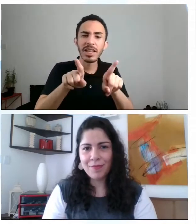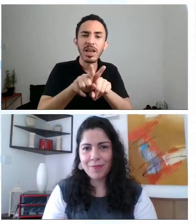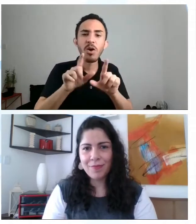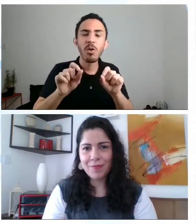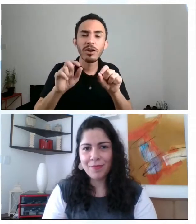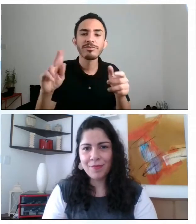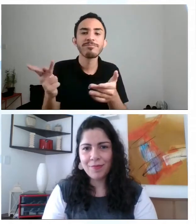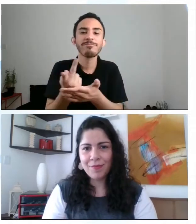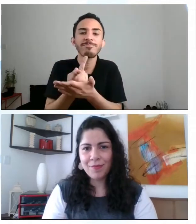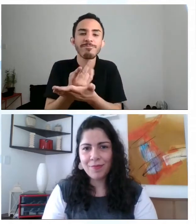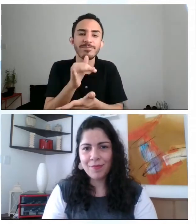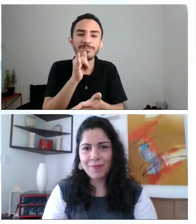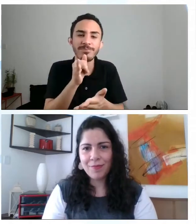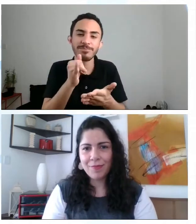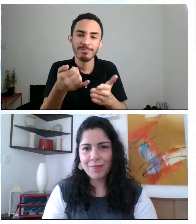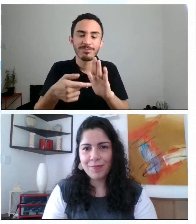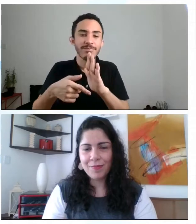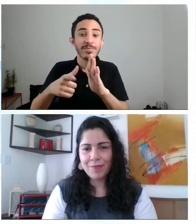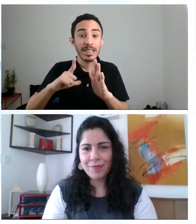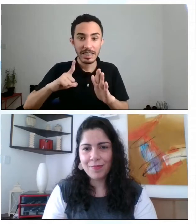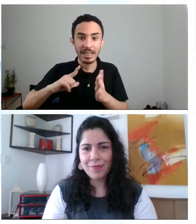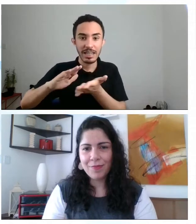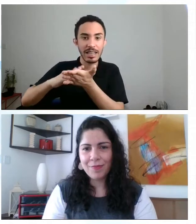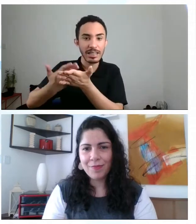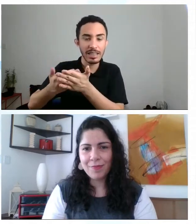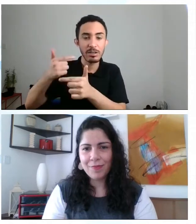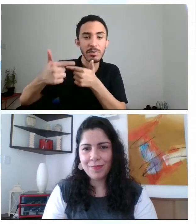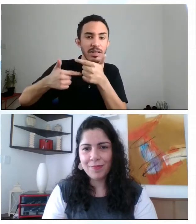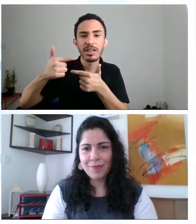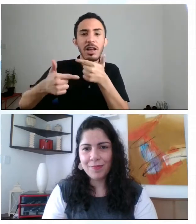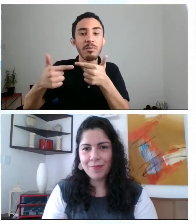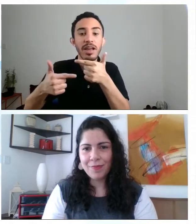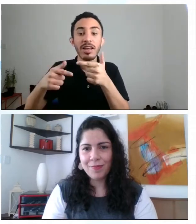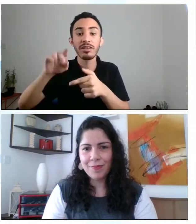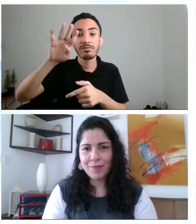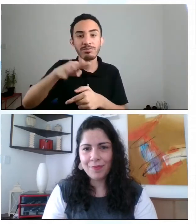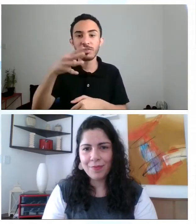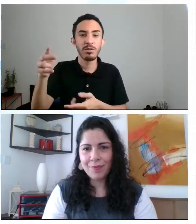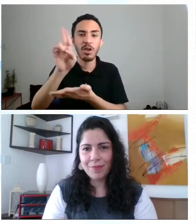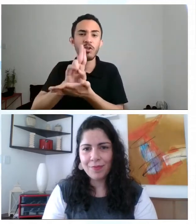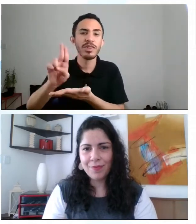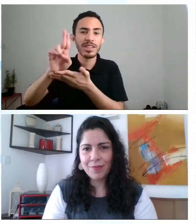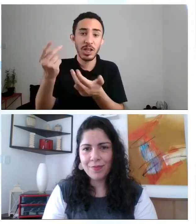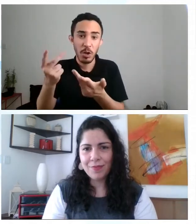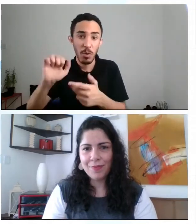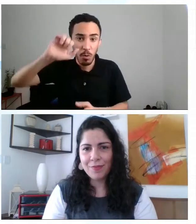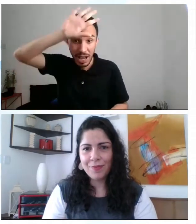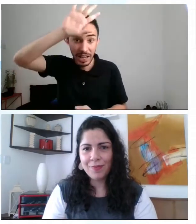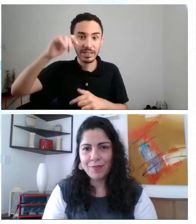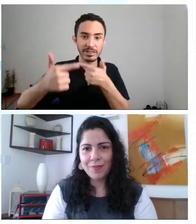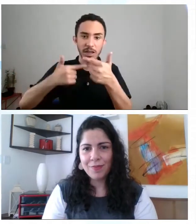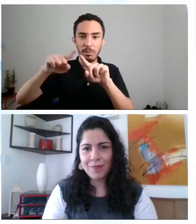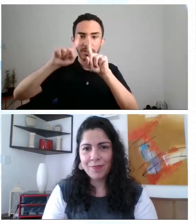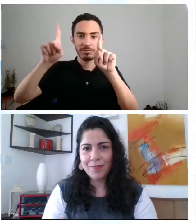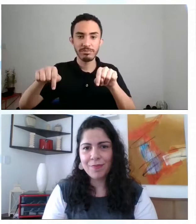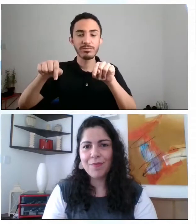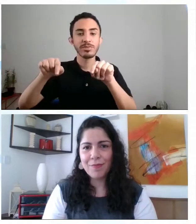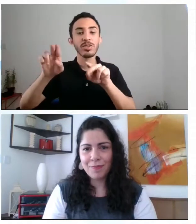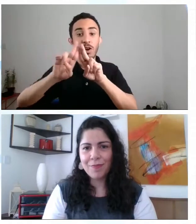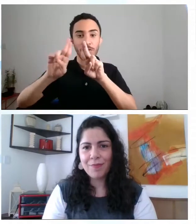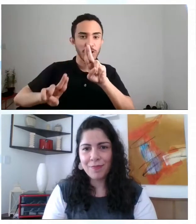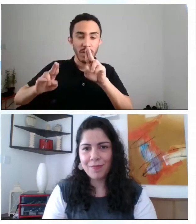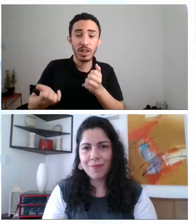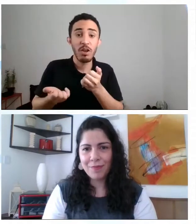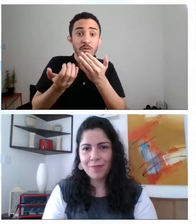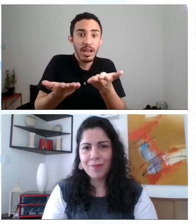essas situações de... Existe um intérprete que é do quadro de uma universidade, como, por exemplo, o Alex é do quadro da UFRJ. Ele não presta